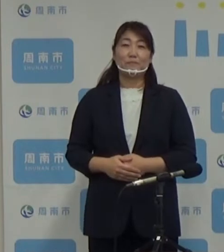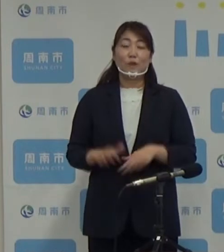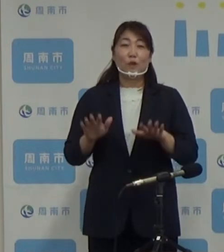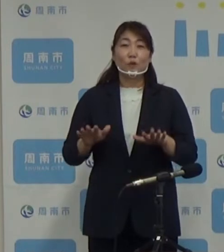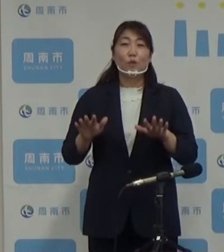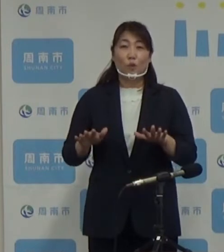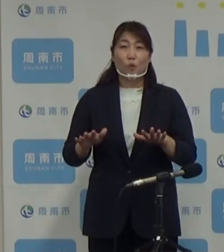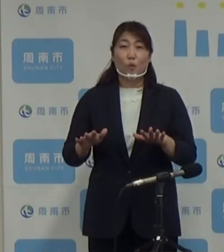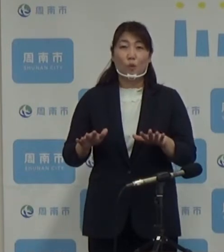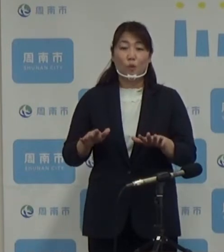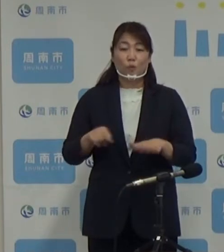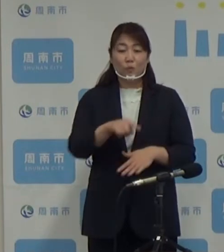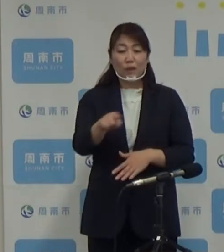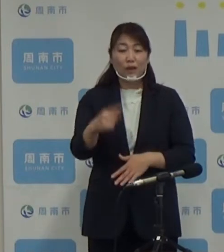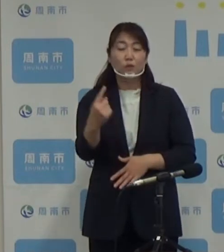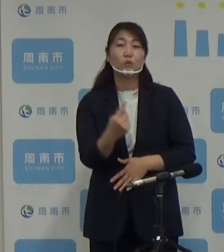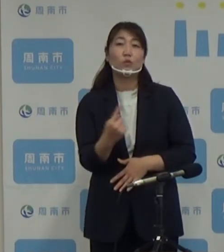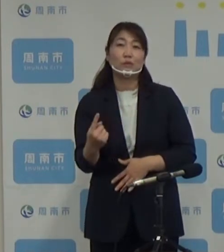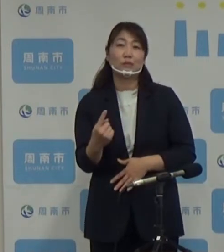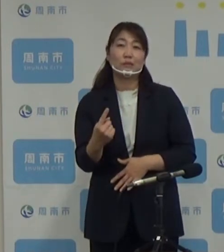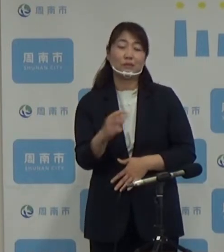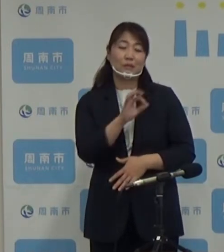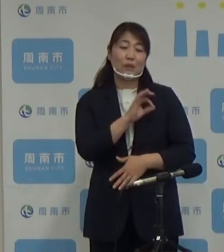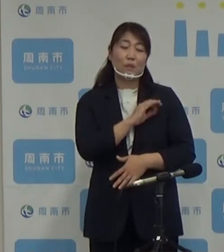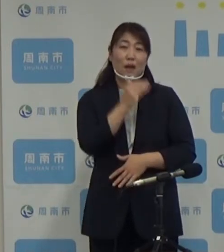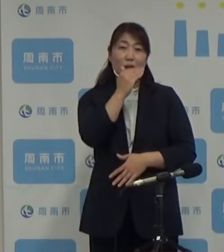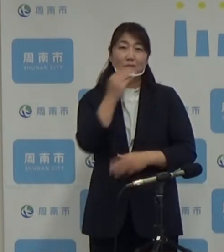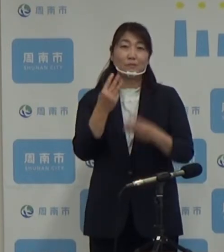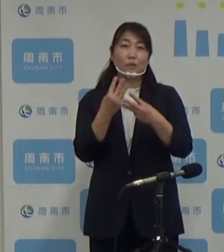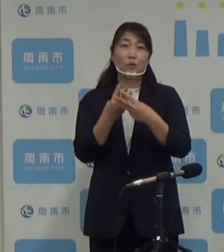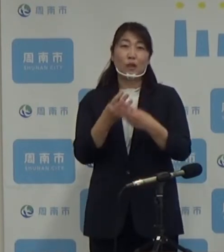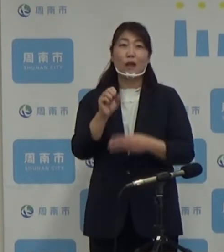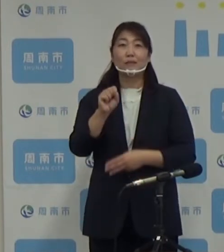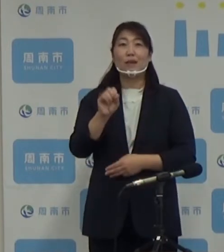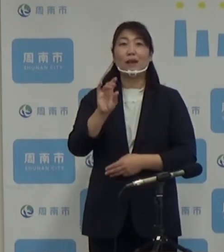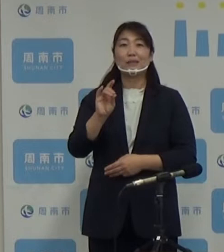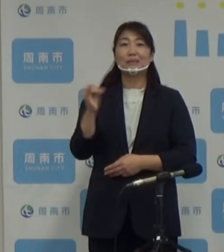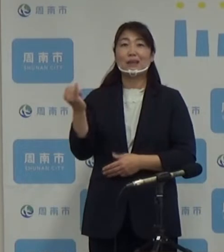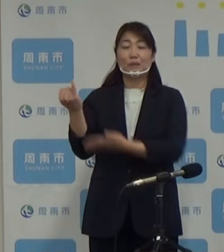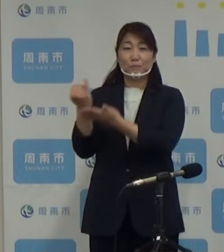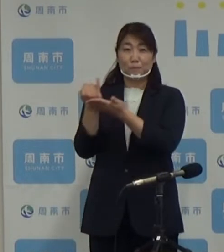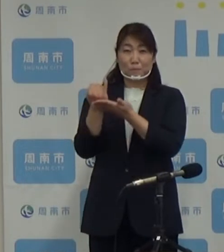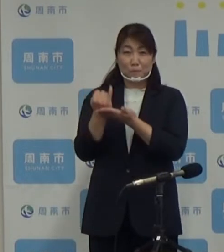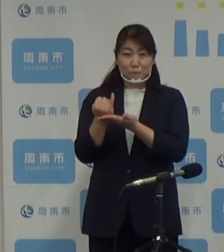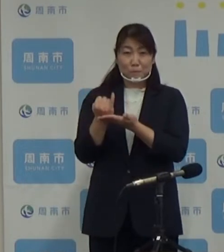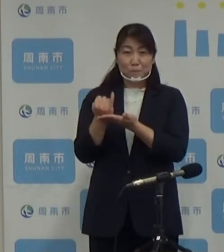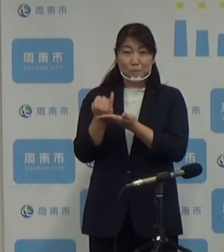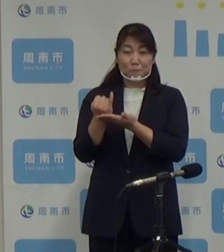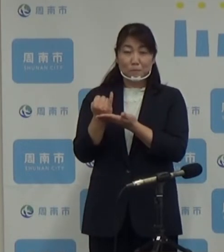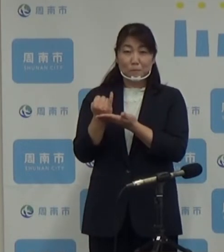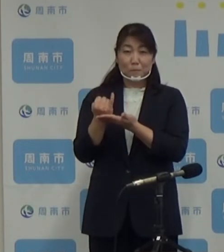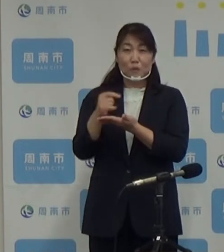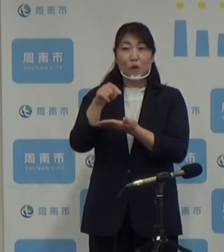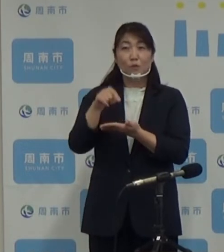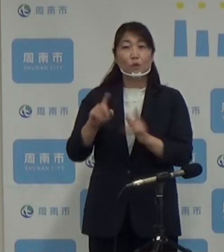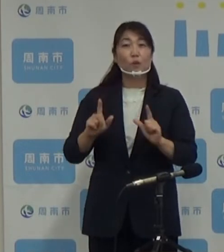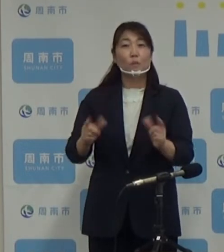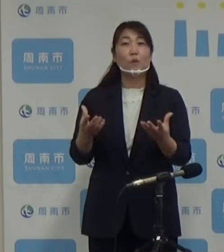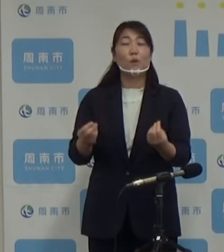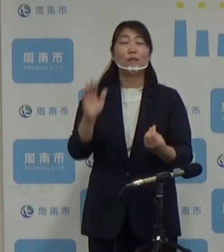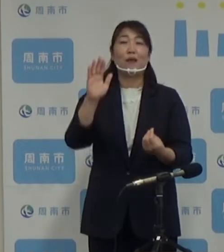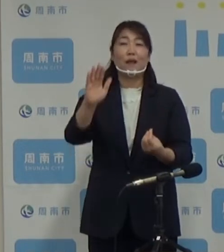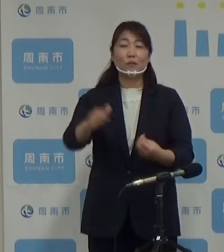市民ライターのを一人でありますしを田崎さんにお越しいただいております記者会見終了後に